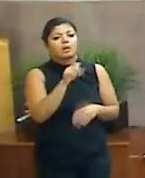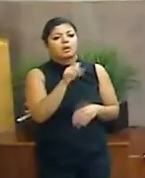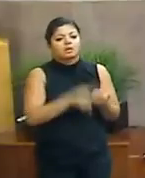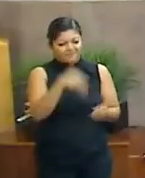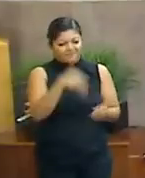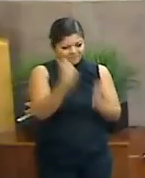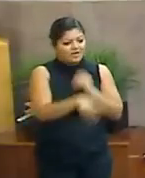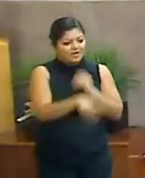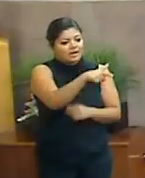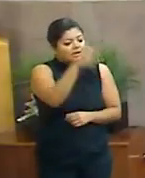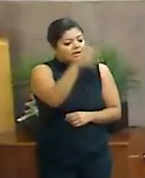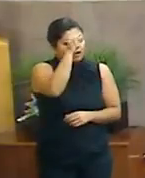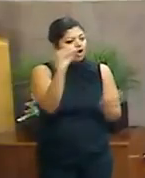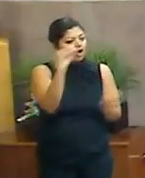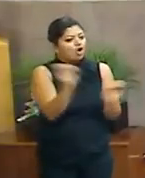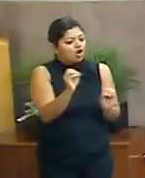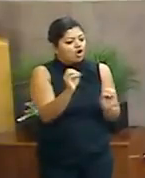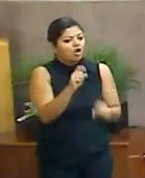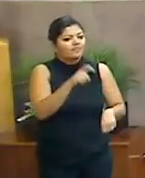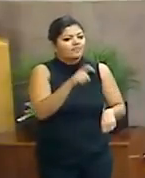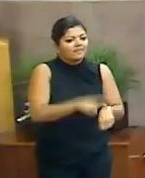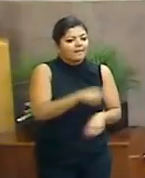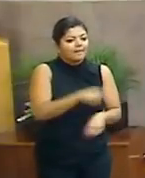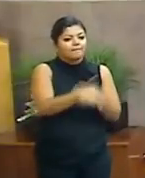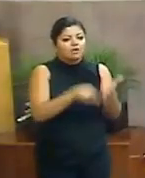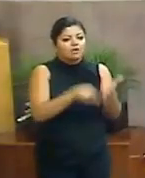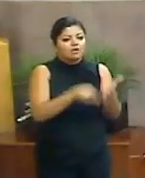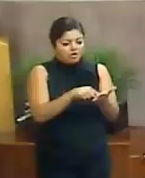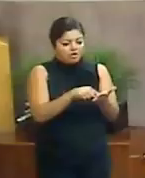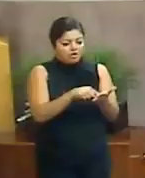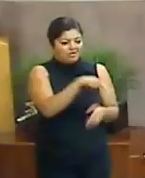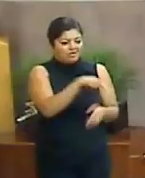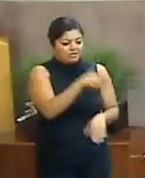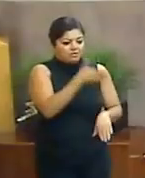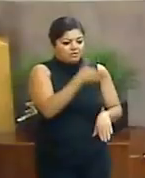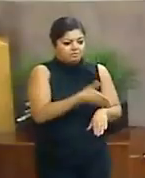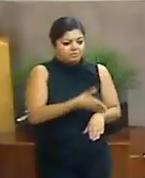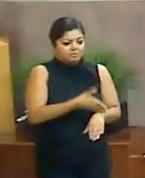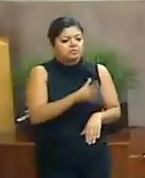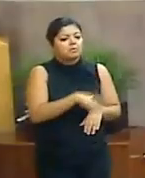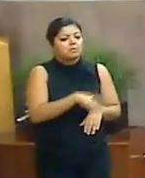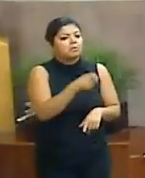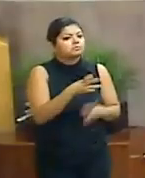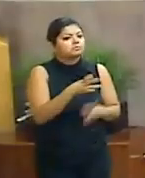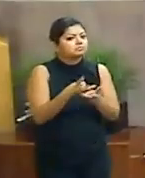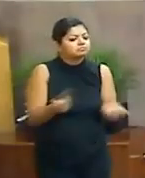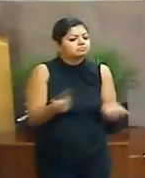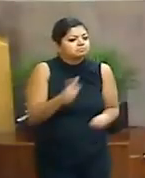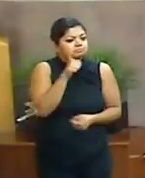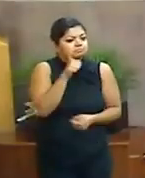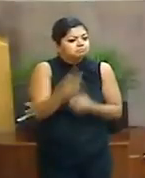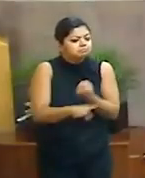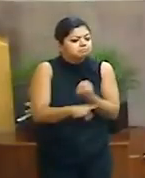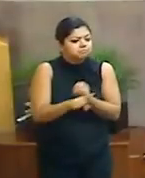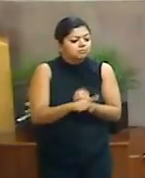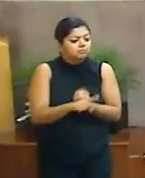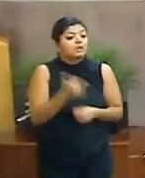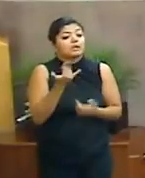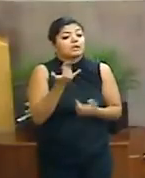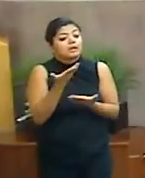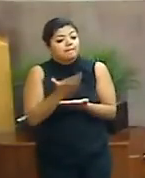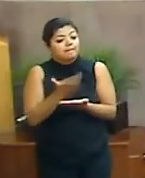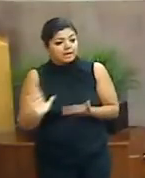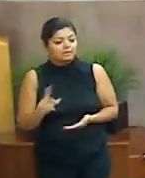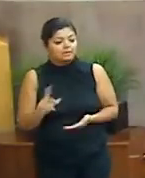considerado las circunstancias de modo tiempo y lugar en la sanción de desvirtuar además la circunstancia especial